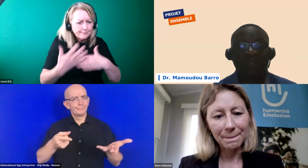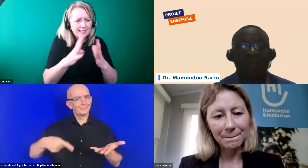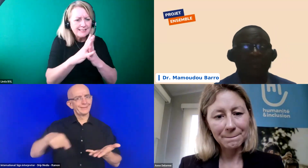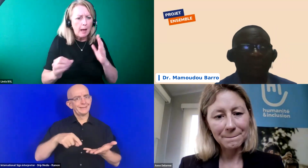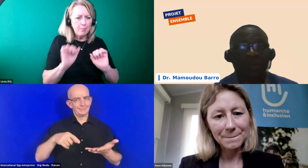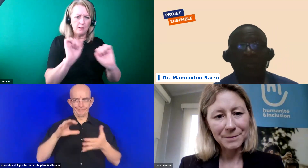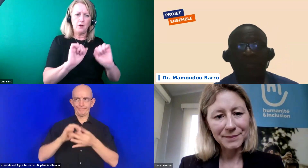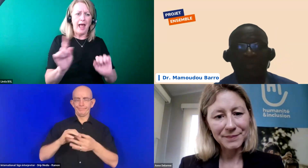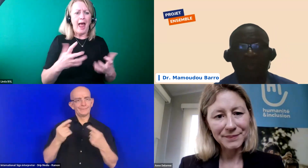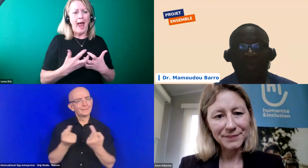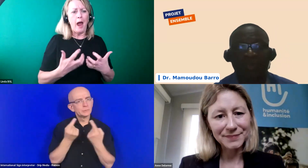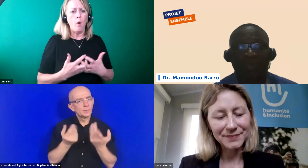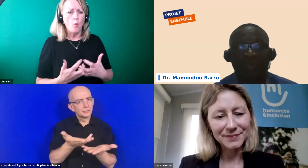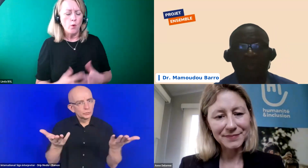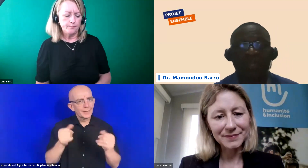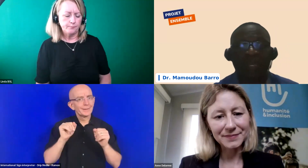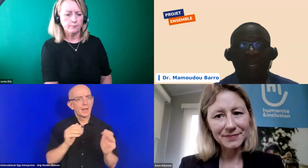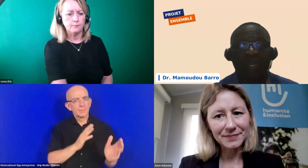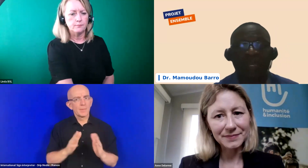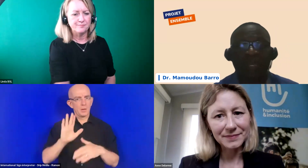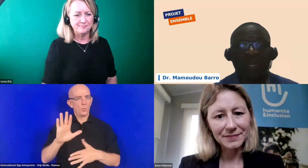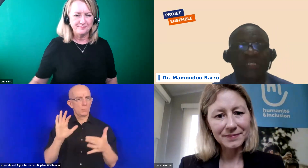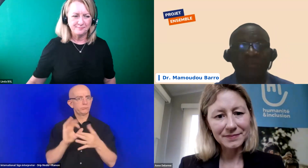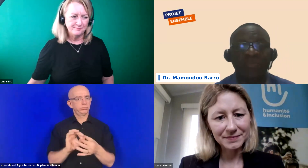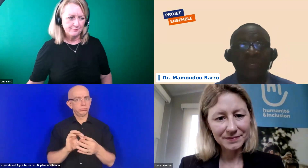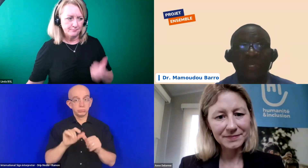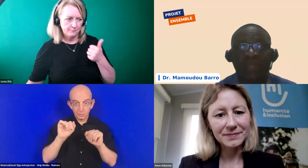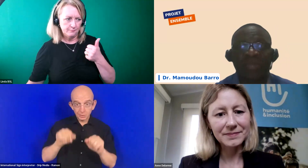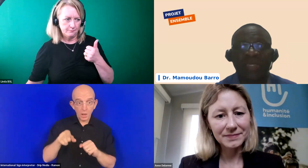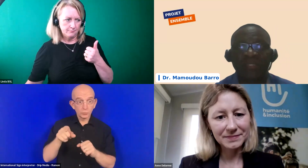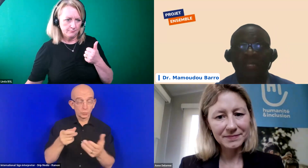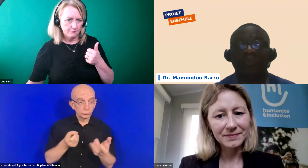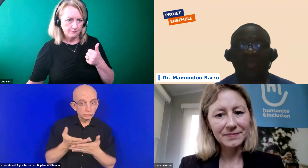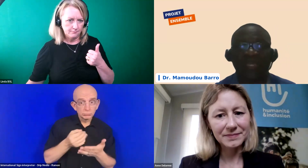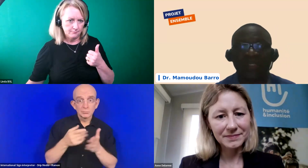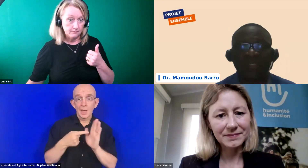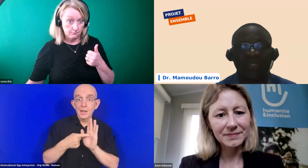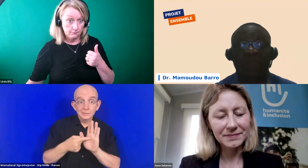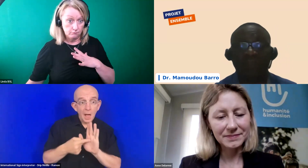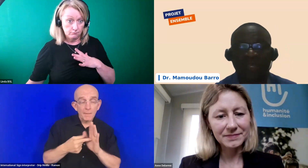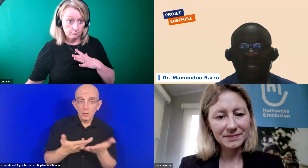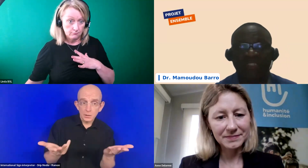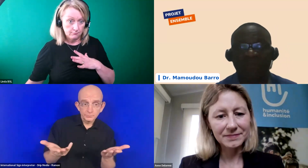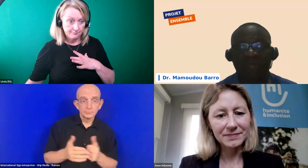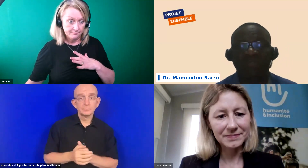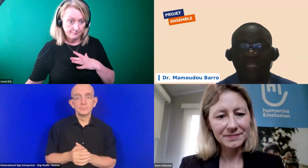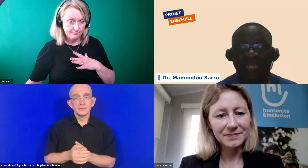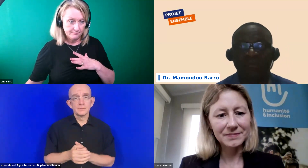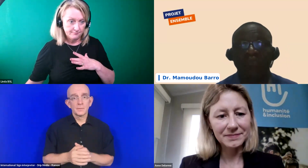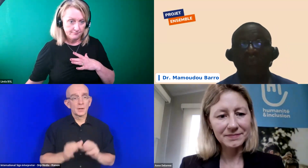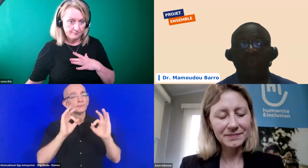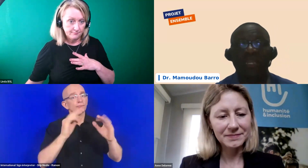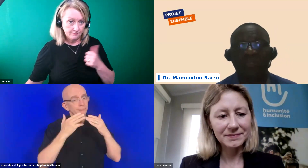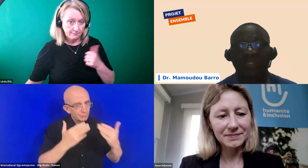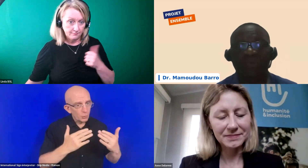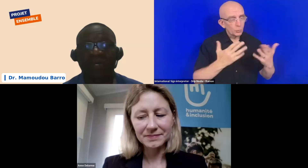Merci. Comme l'a dit Anne en introduction, le projet Ensemble est basé dans 3 pays de l'Afrique de l'Ouest, à savoir le